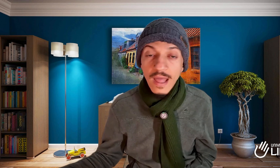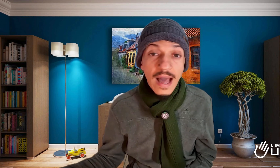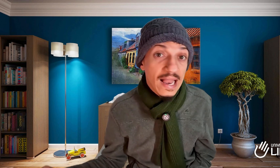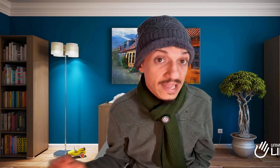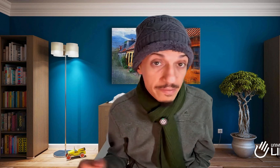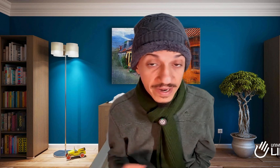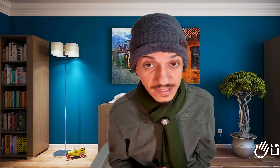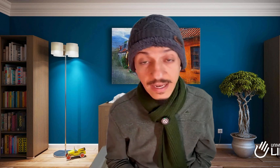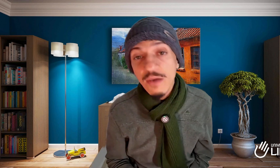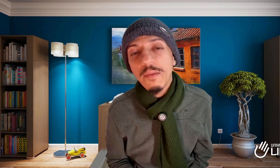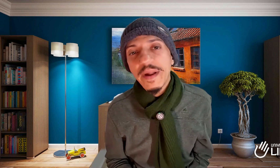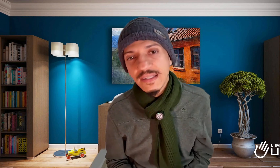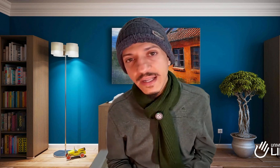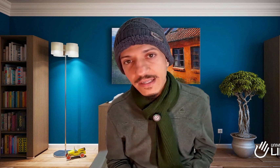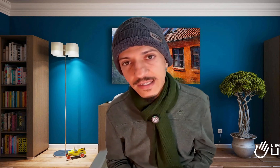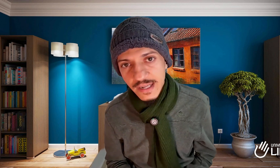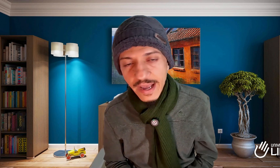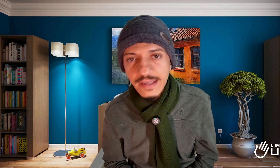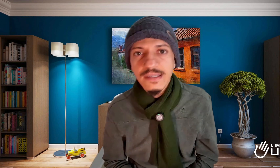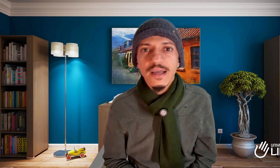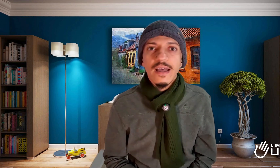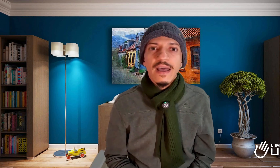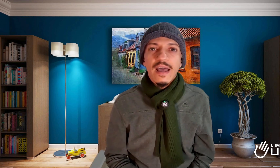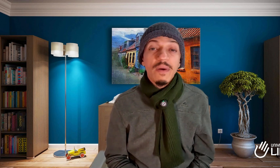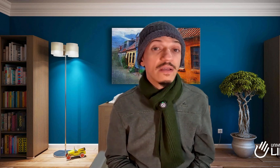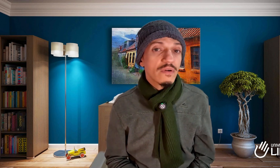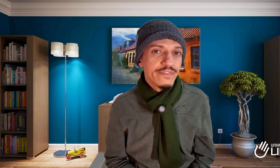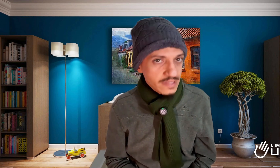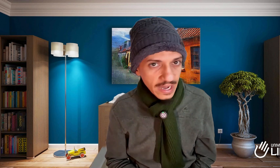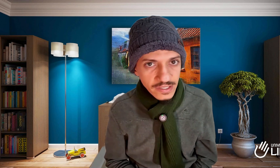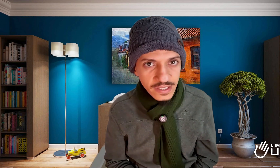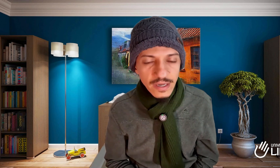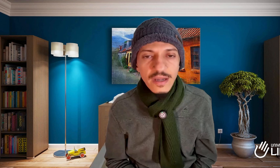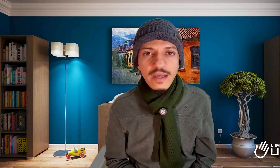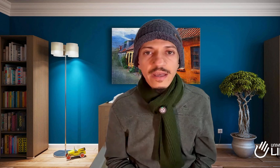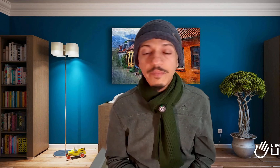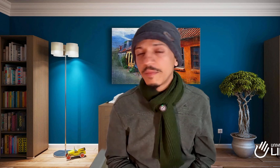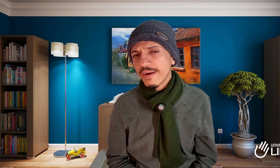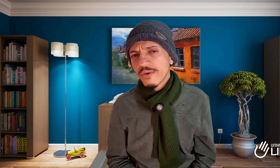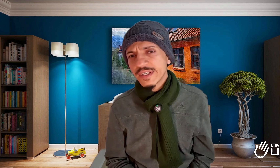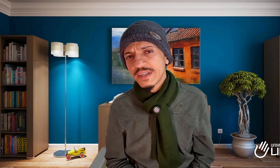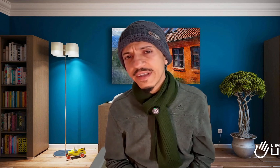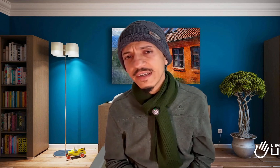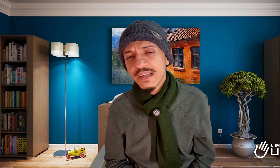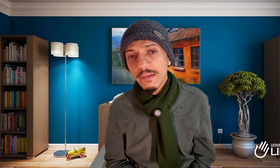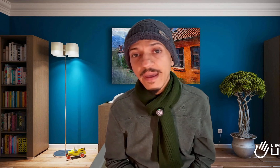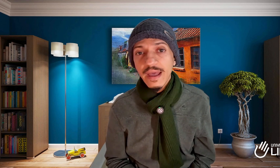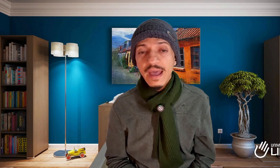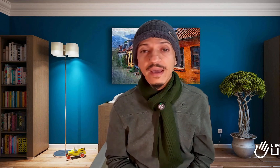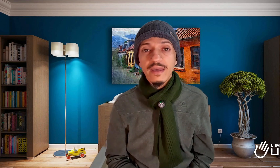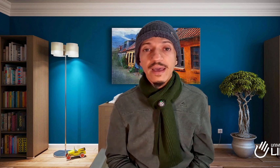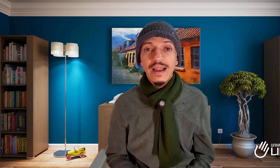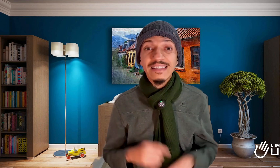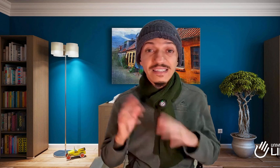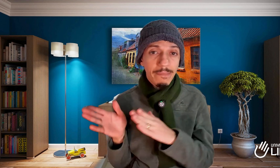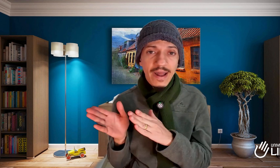A Libras, Língua Brasileira de Sinais, é uma língua fantástica, e a primeira coisa que você tem que saber é que ela é separada